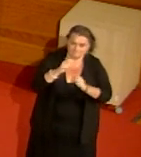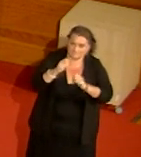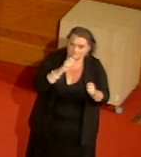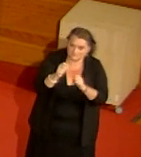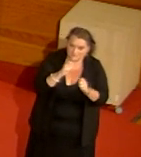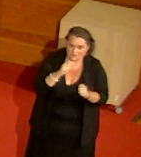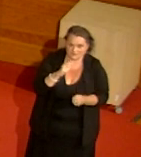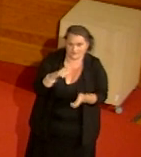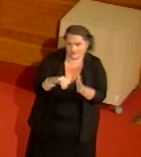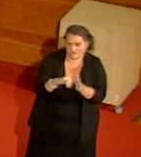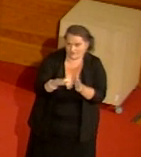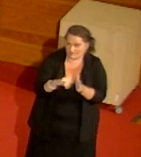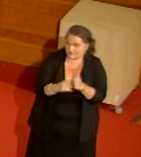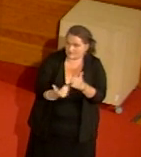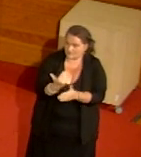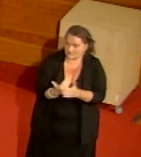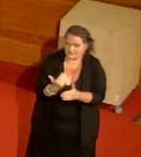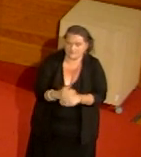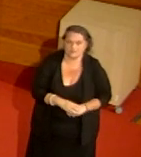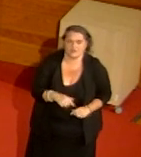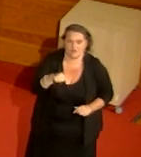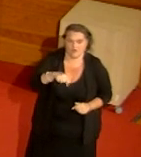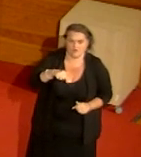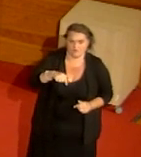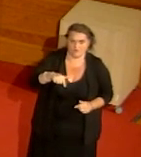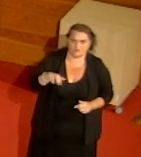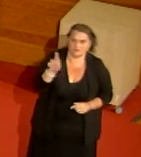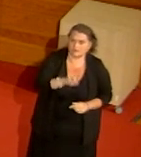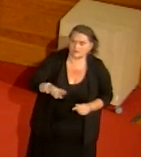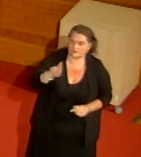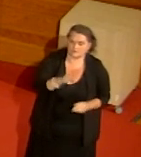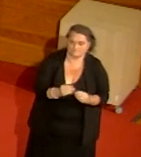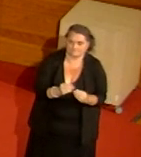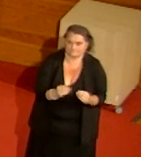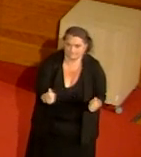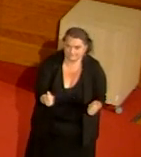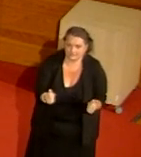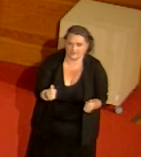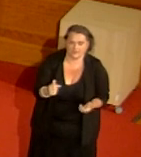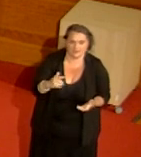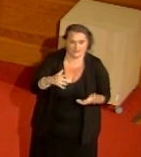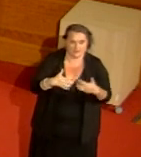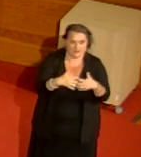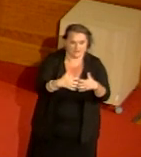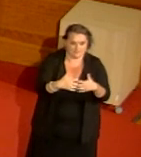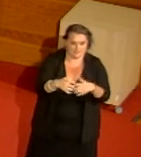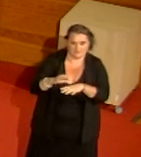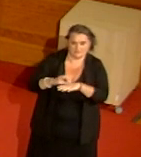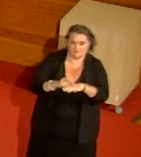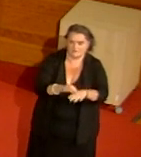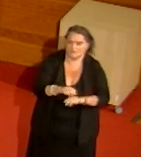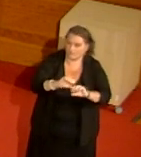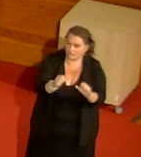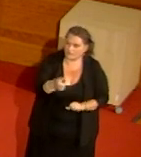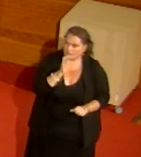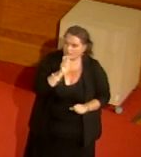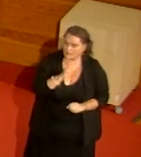berard gaur el el bucle invisible la humanidad leida por las mininas hg